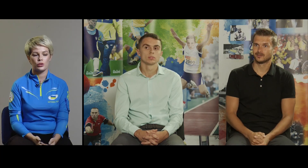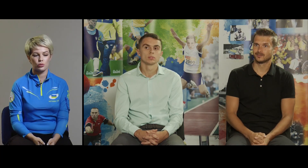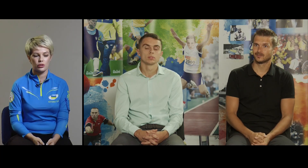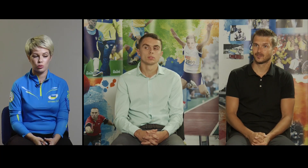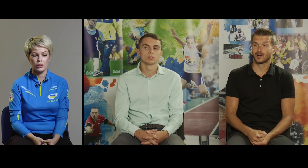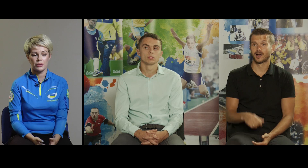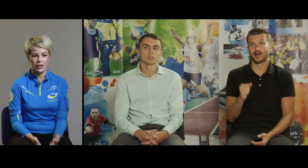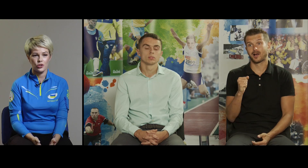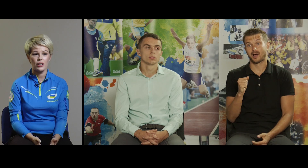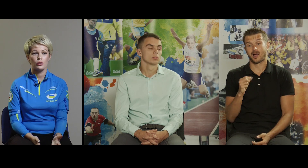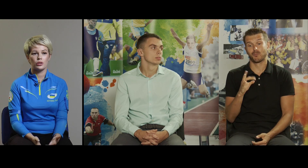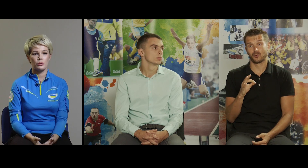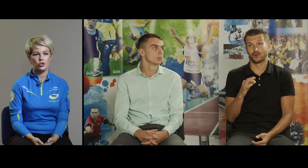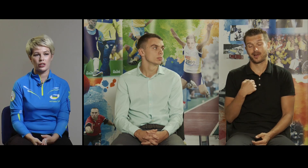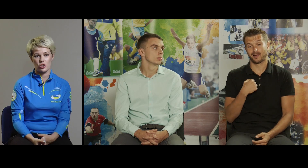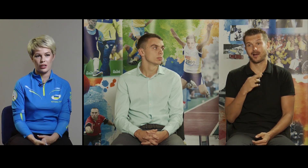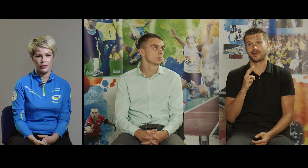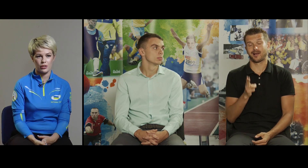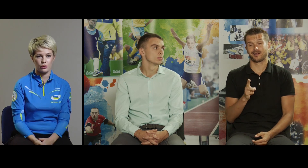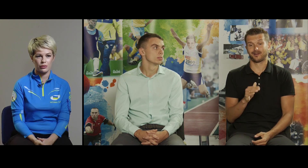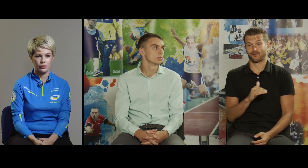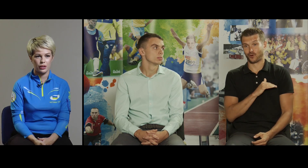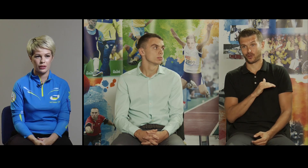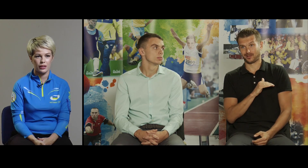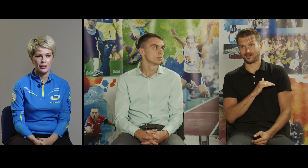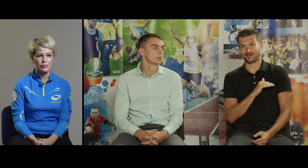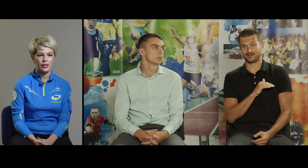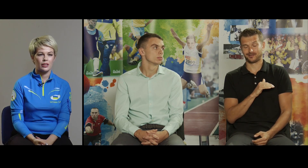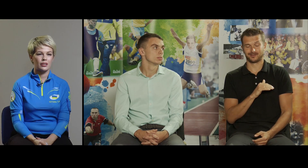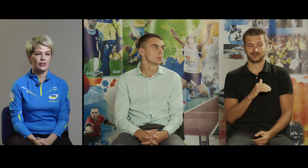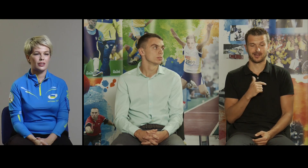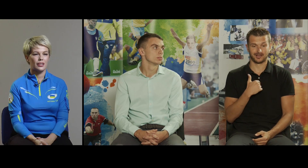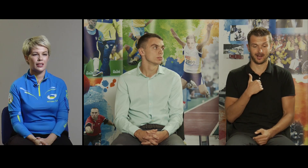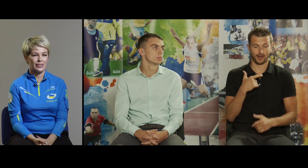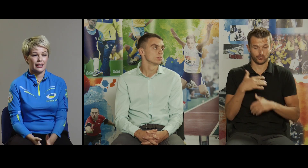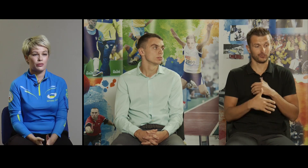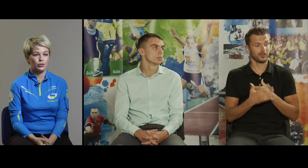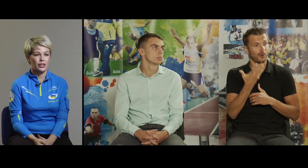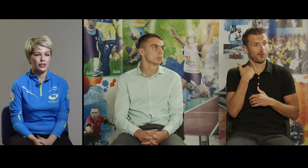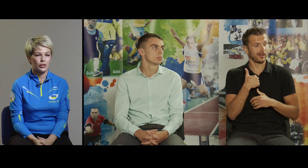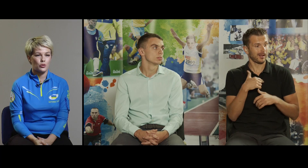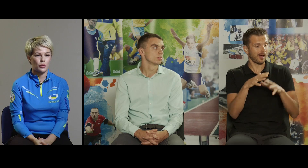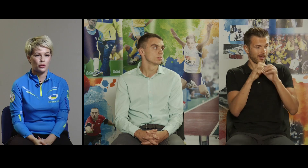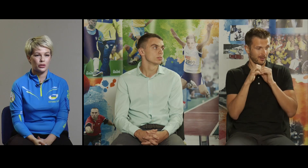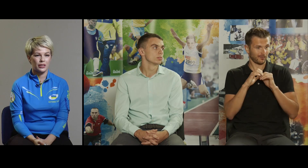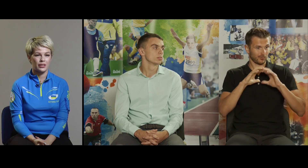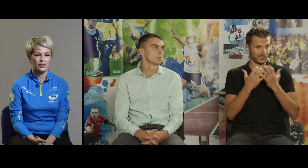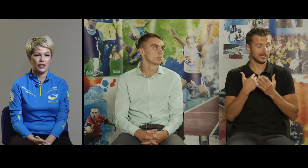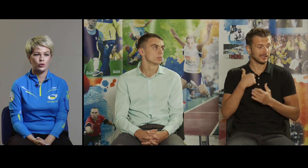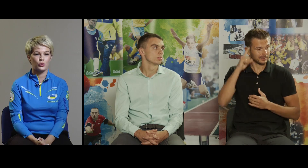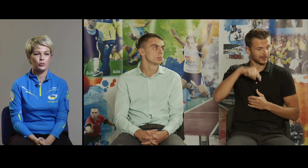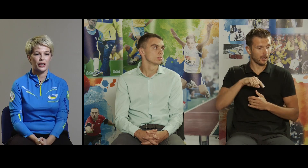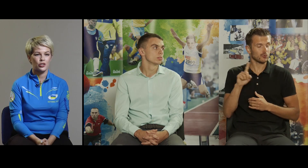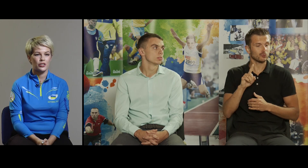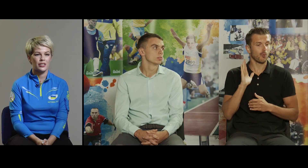одразу подаю туди м'яч, куди біжить наш гравець у лівий фланг. І я, як воротар, я розумію, коли